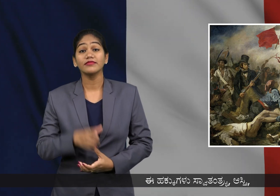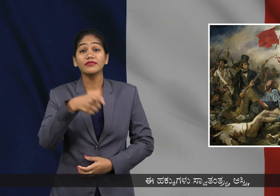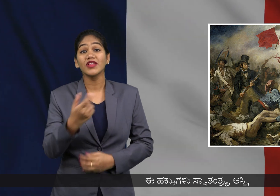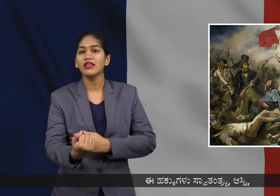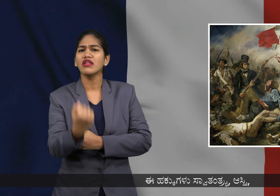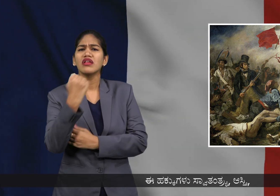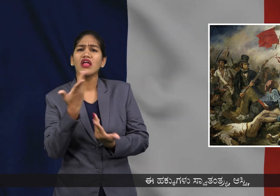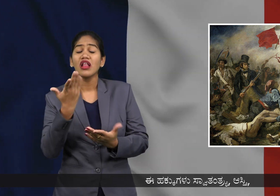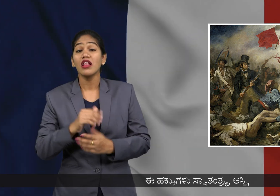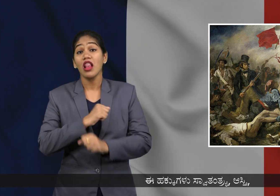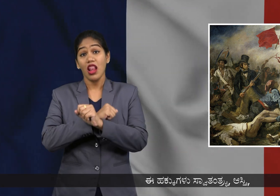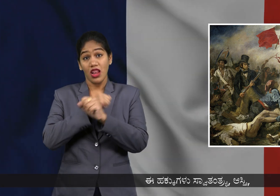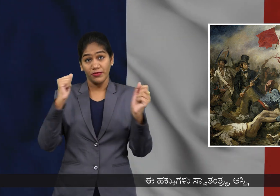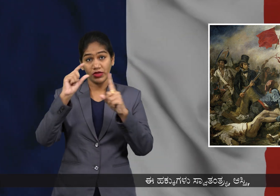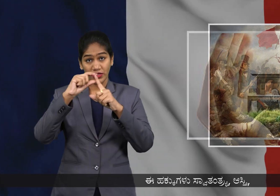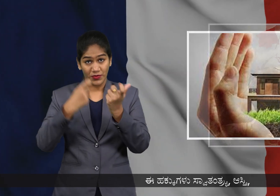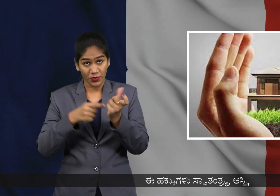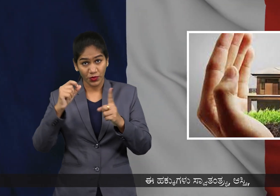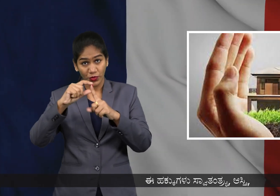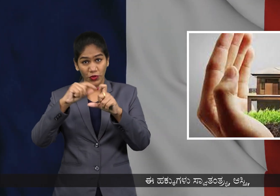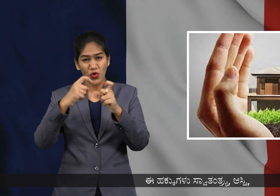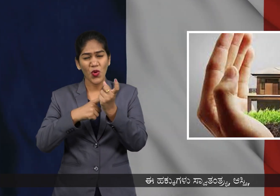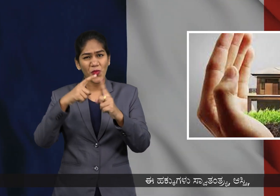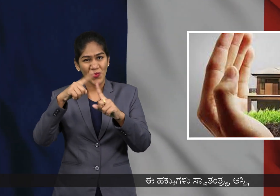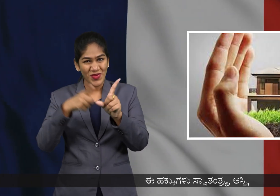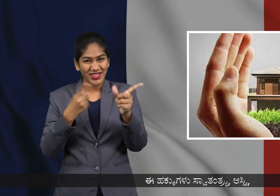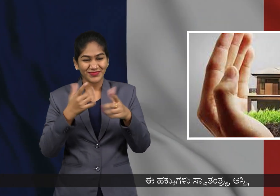ಈ ಹಕ್ಕುಗಳು ಸ್ವಾತಂತ್ರ್ಯ, ಆಸ್ತಿ,